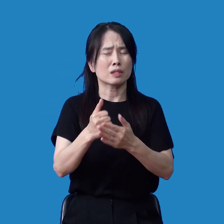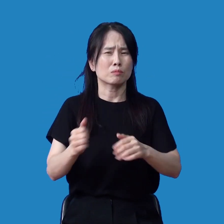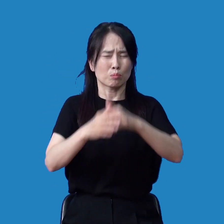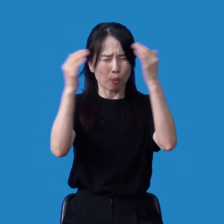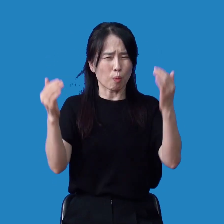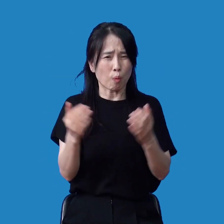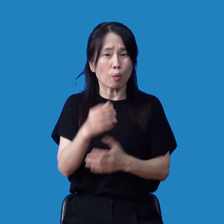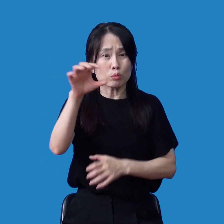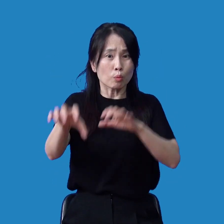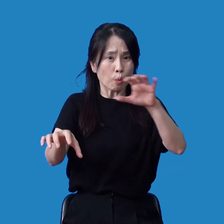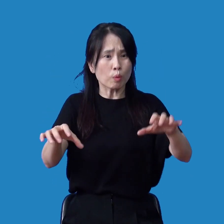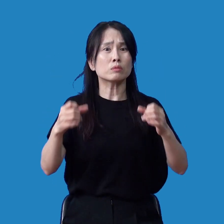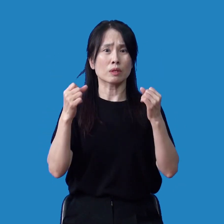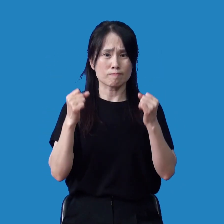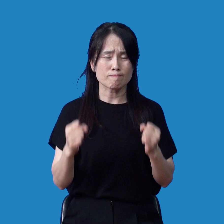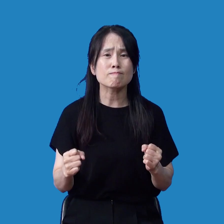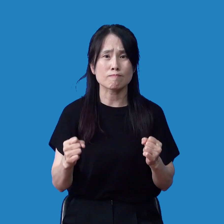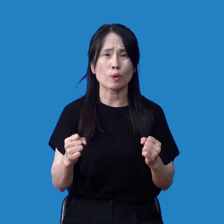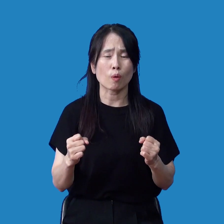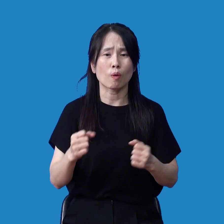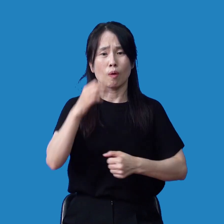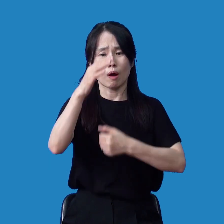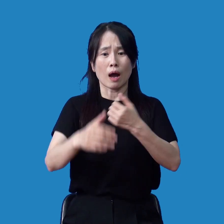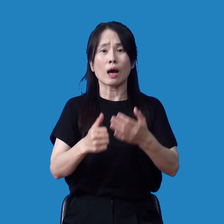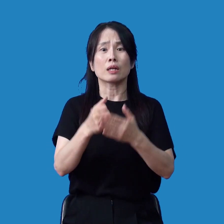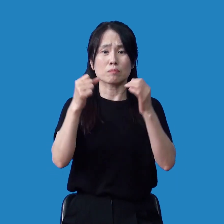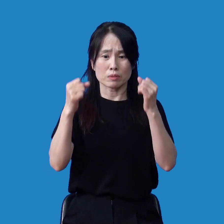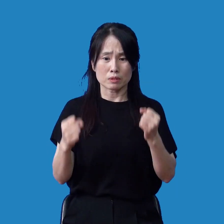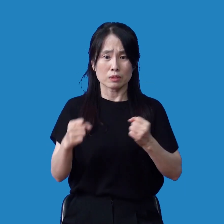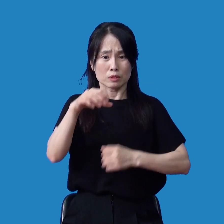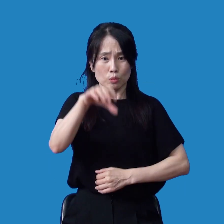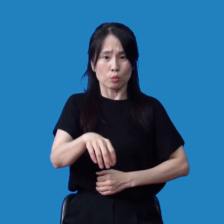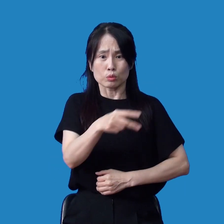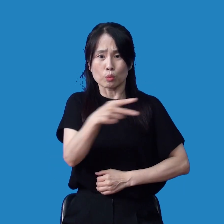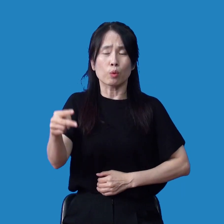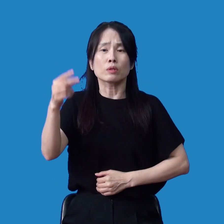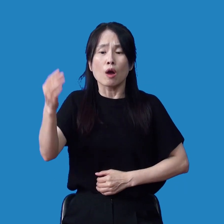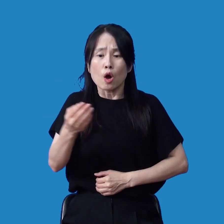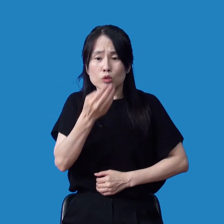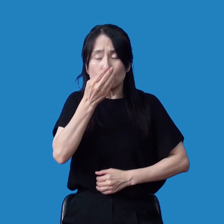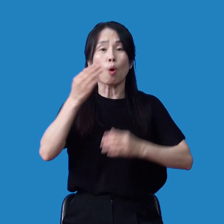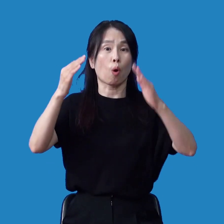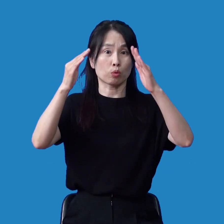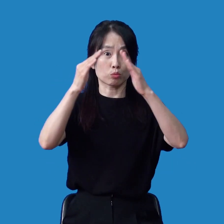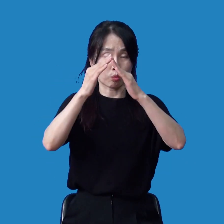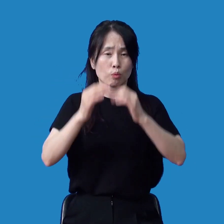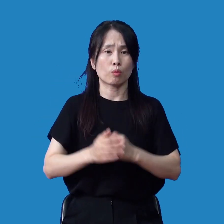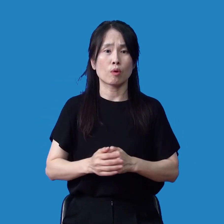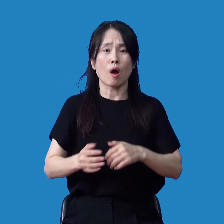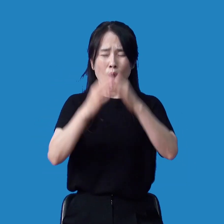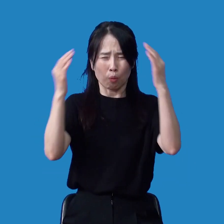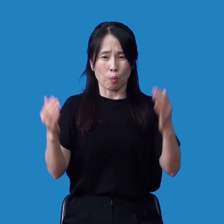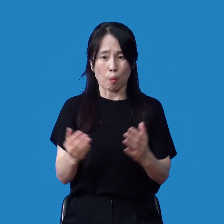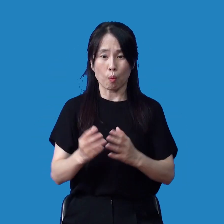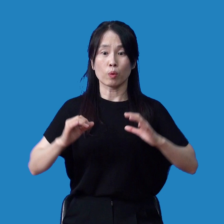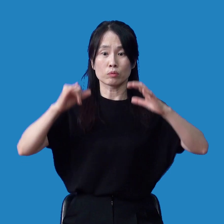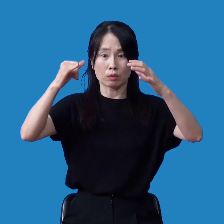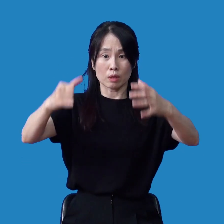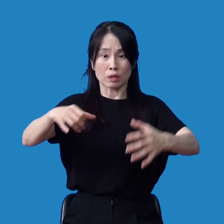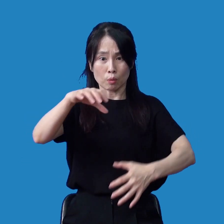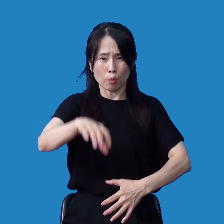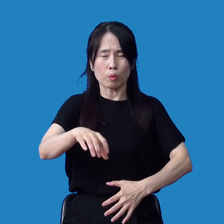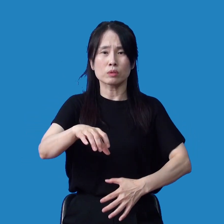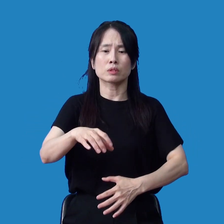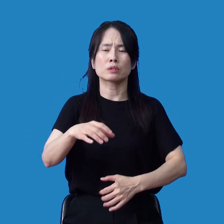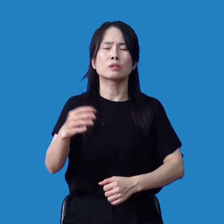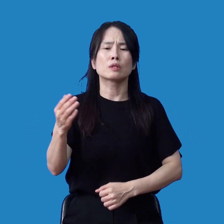없습니다. 하나님 계신 곳을 성소라고 한다면 온 세상이 성소입니다. 글로벌 생추어리,